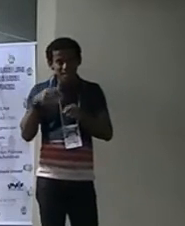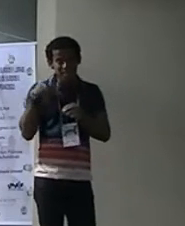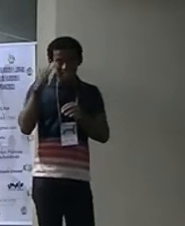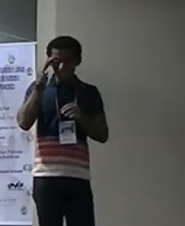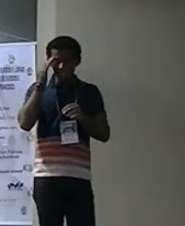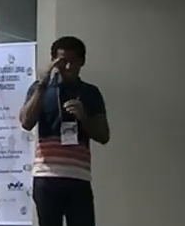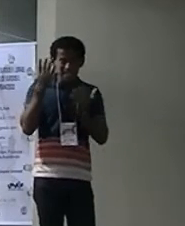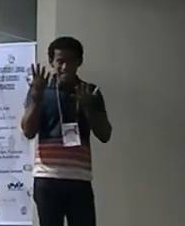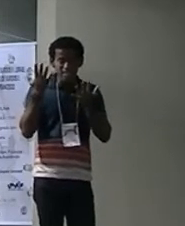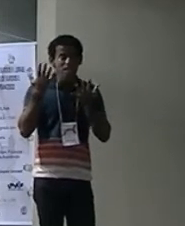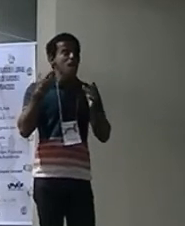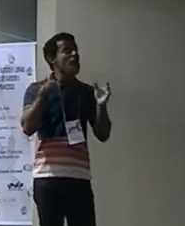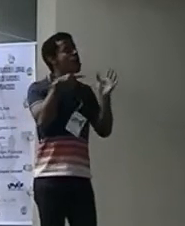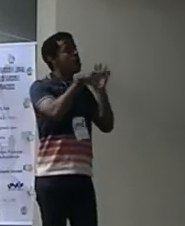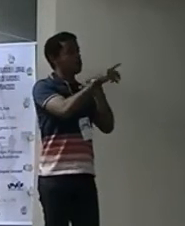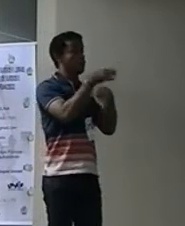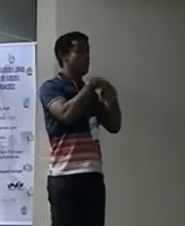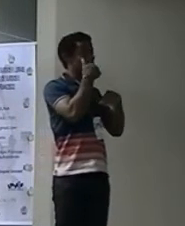dele.